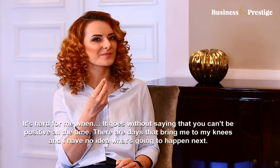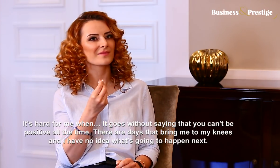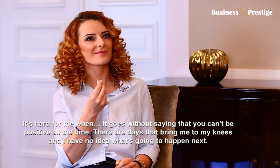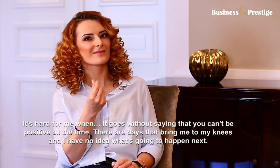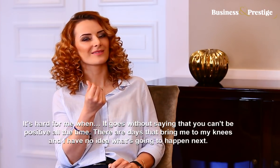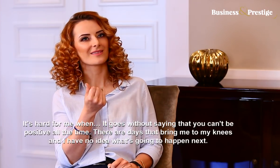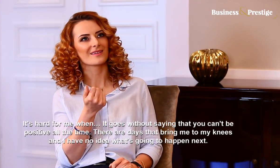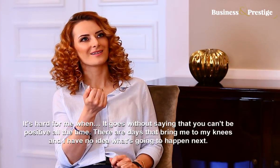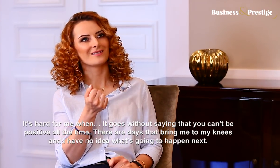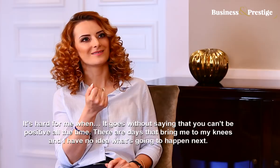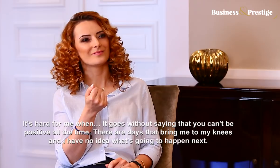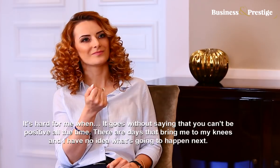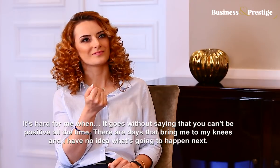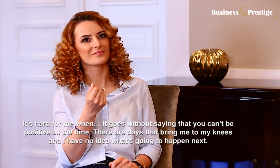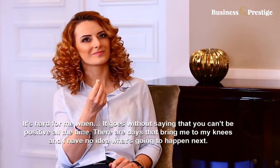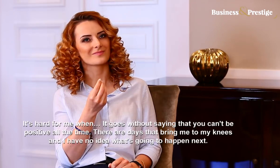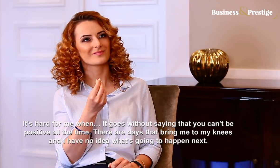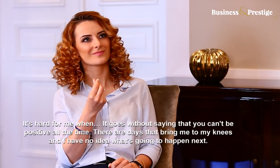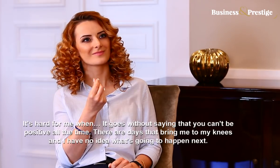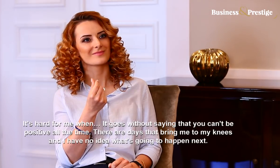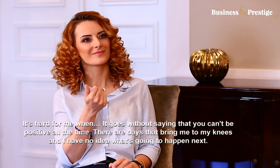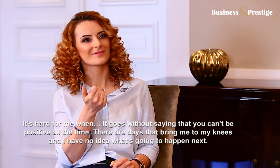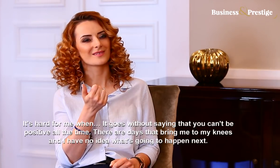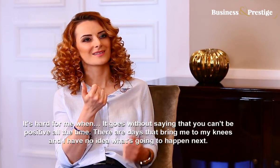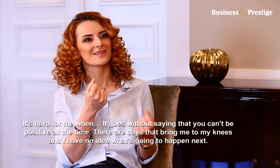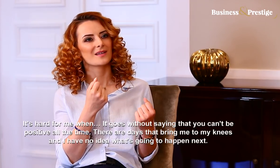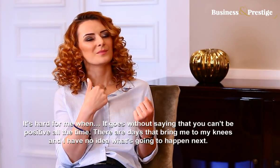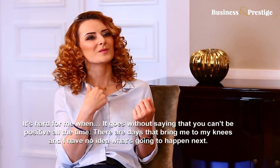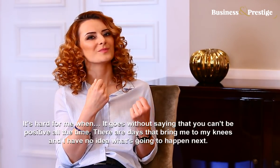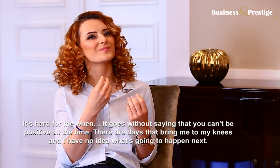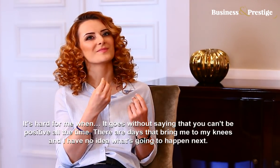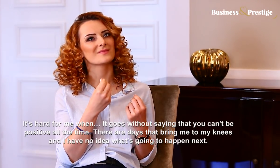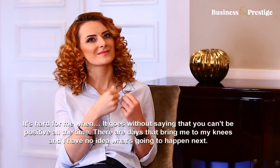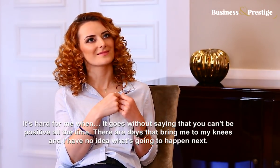jakby padam. Nie wiem, co dalej, co będzie dalej.